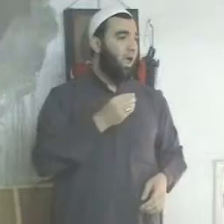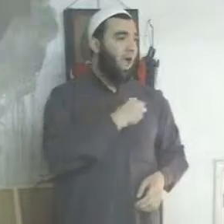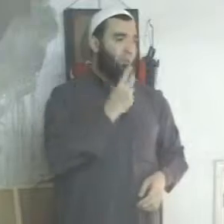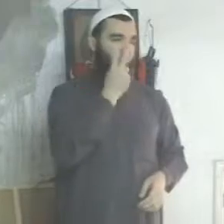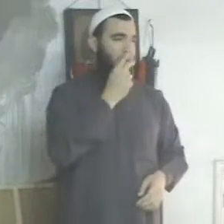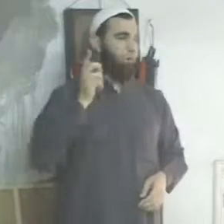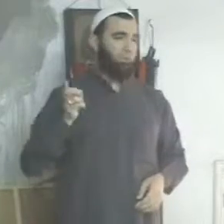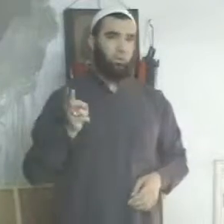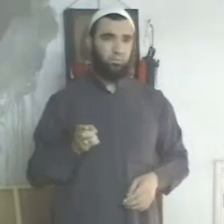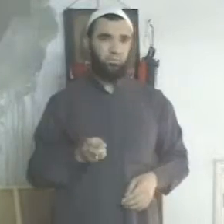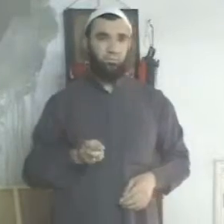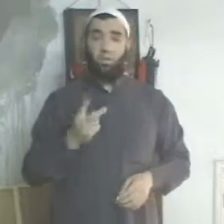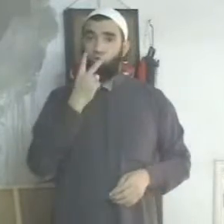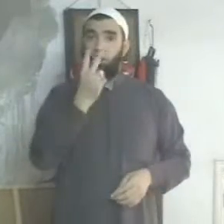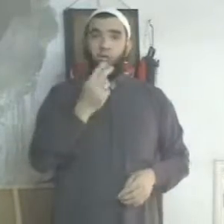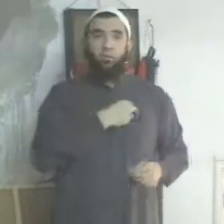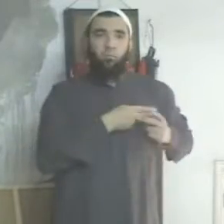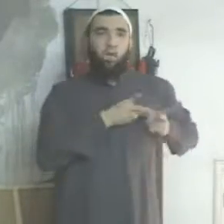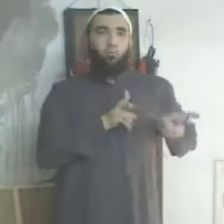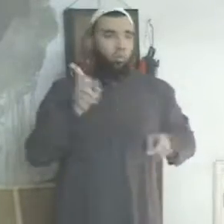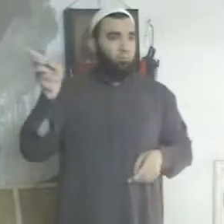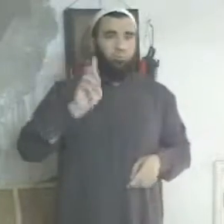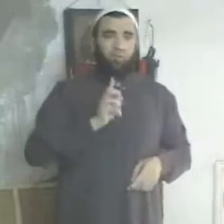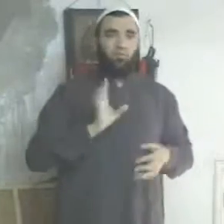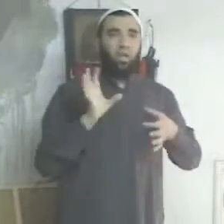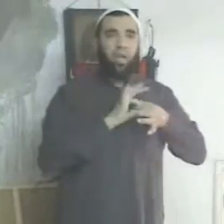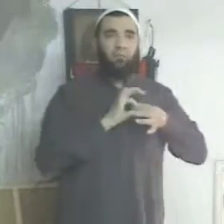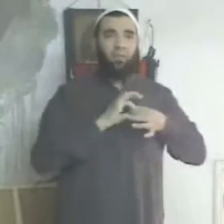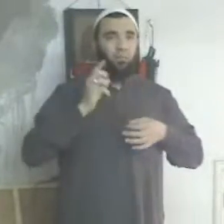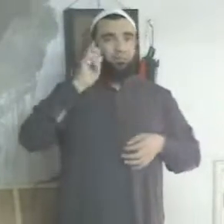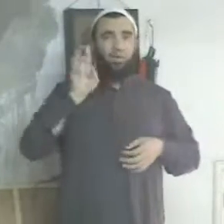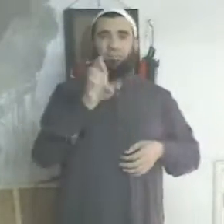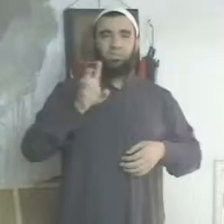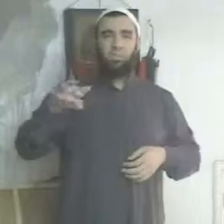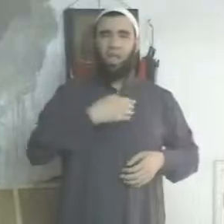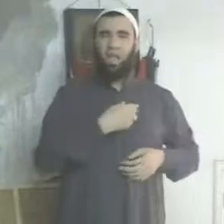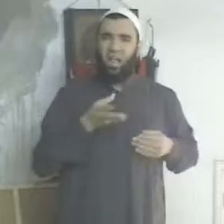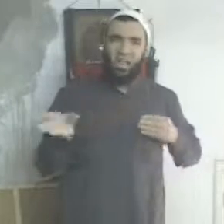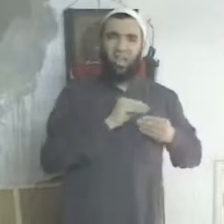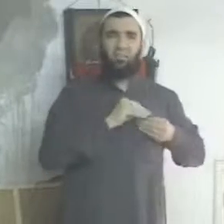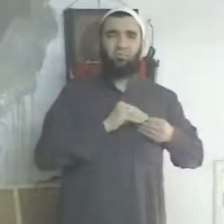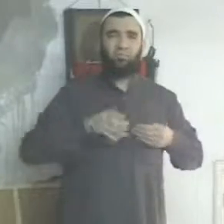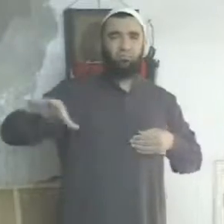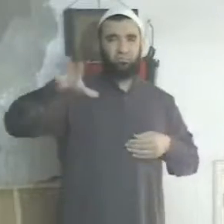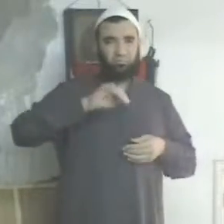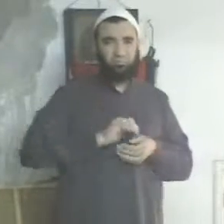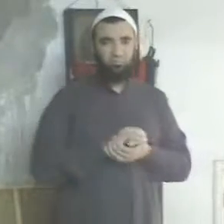إن أدلائنا المعقولية في كتابنا فيما يقاتل المتناقضات عند